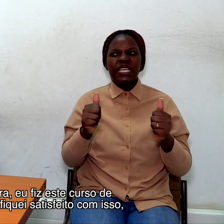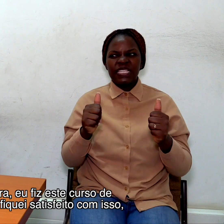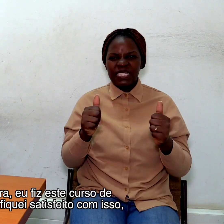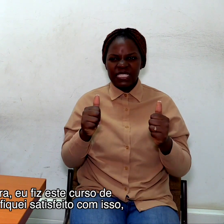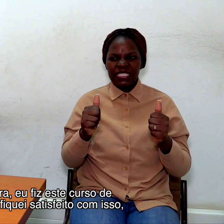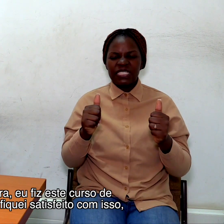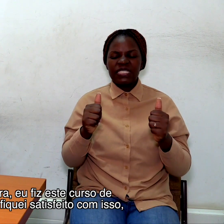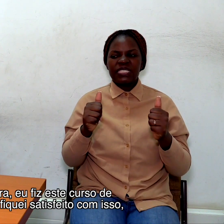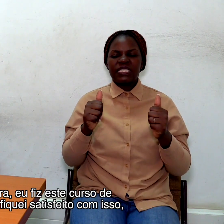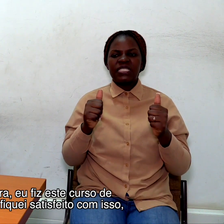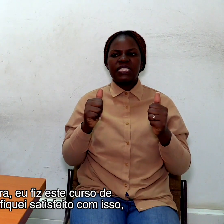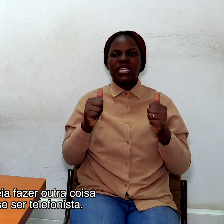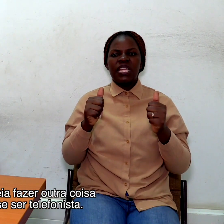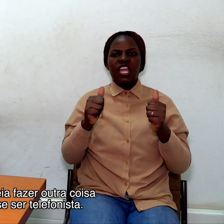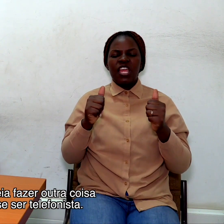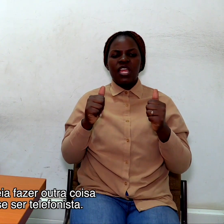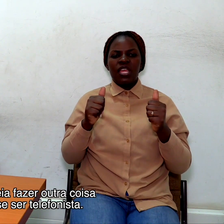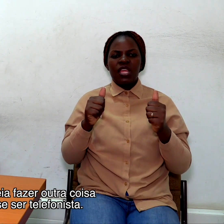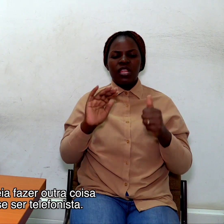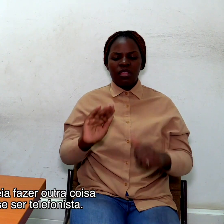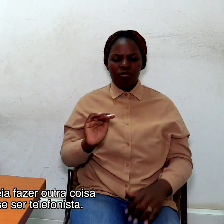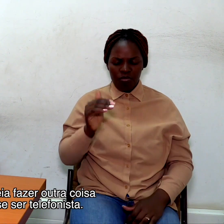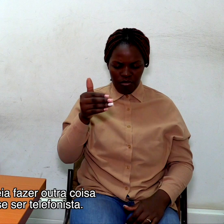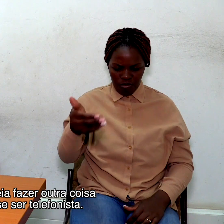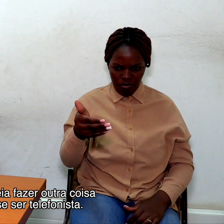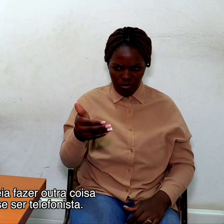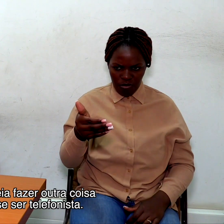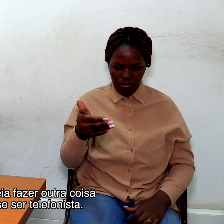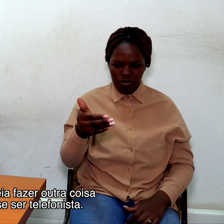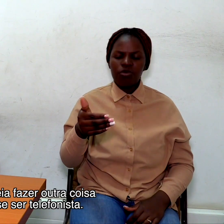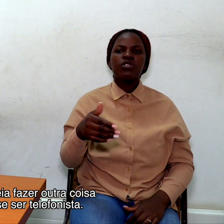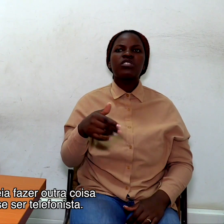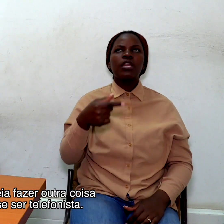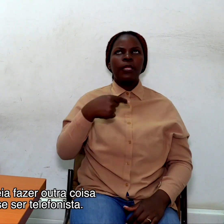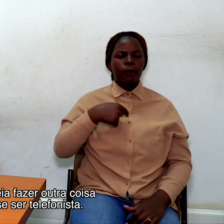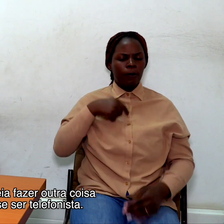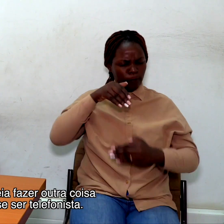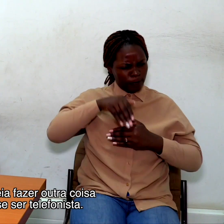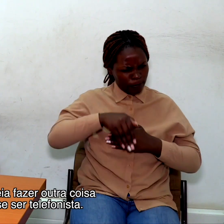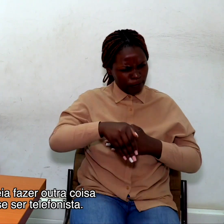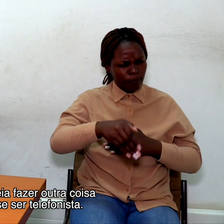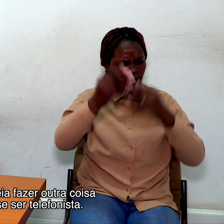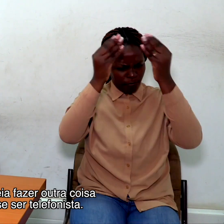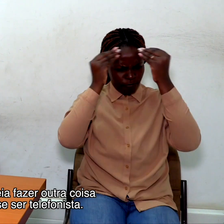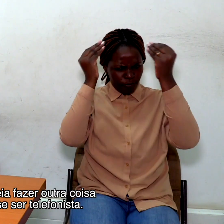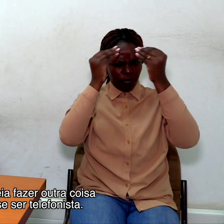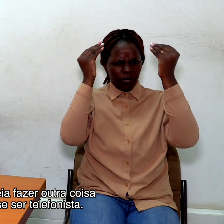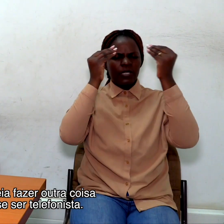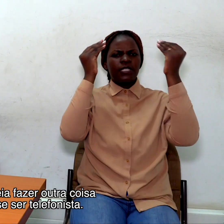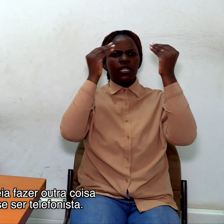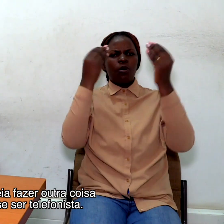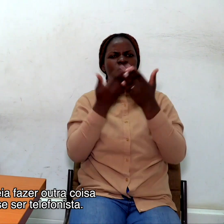satisfeito com isso e achei que podia fazer outra coisa e não